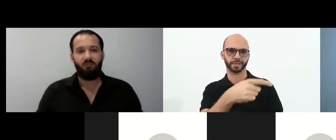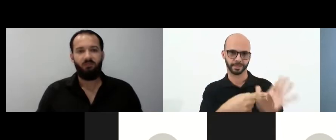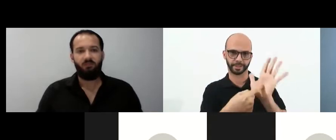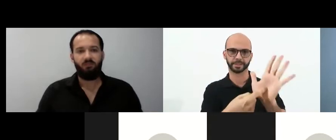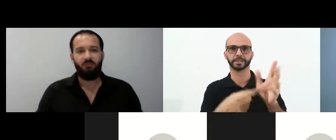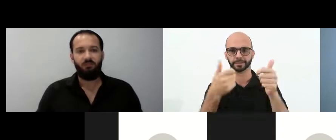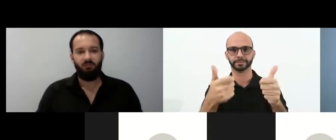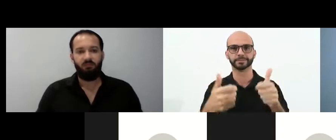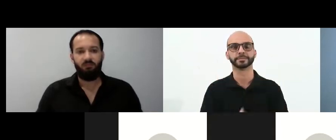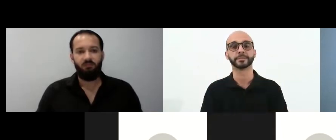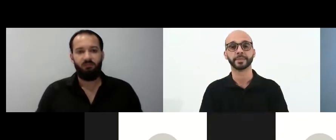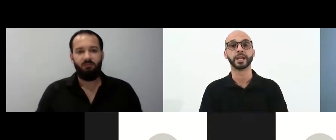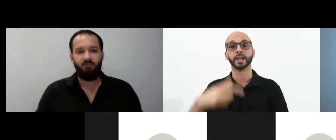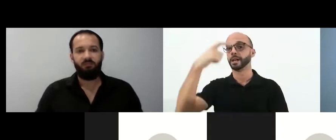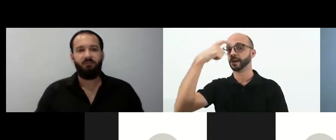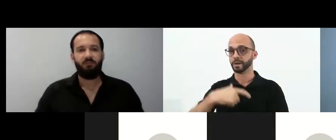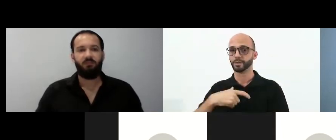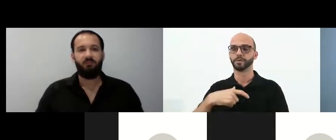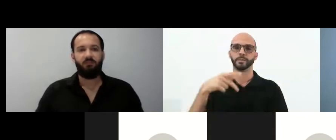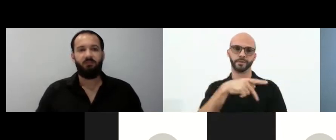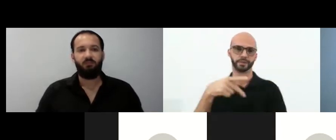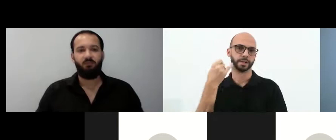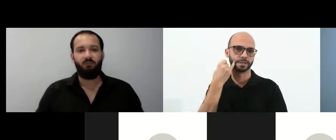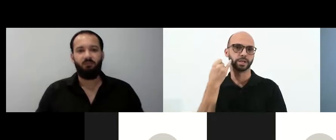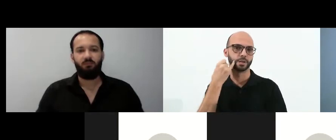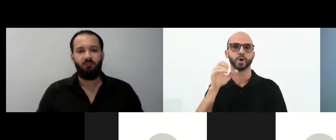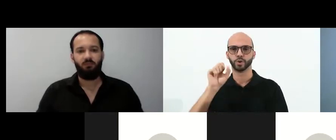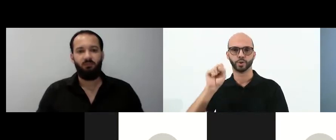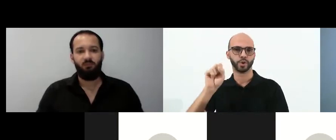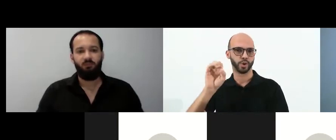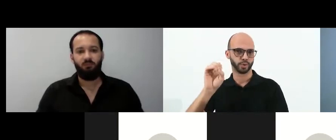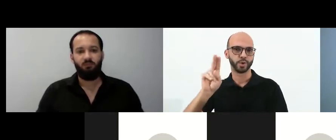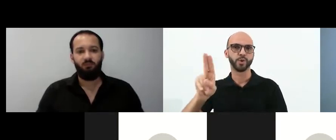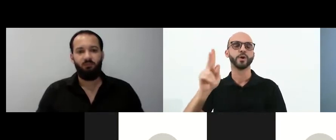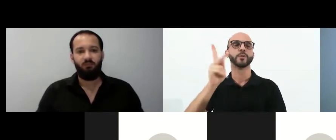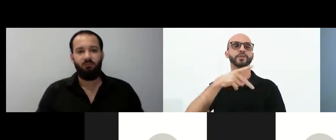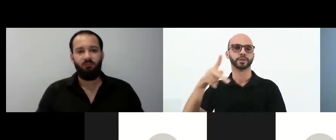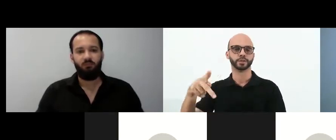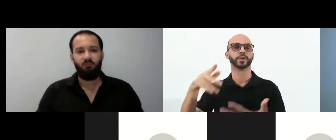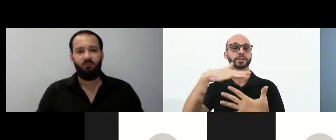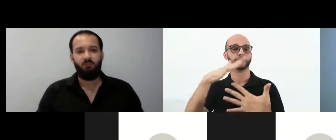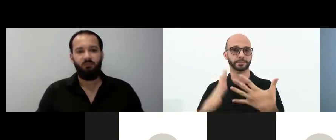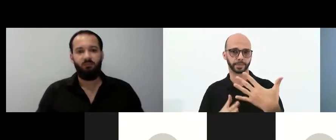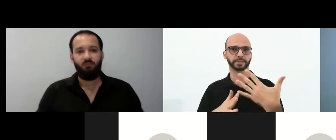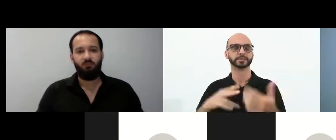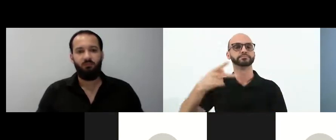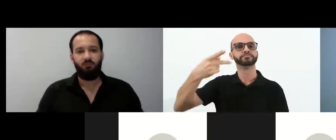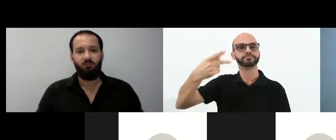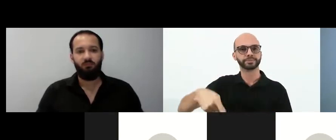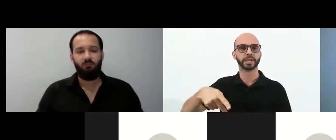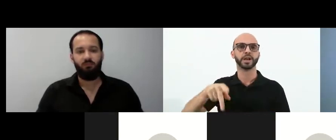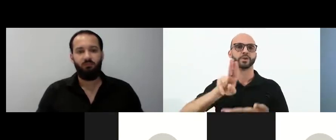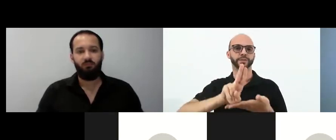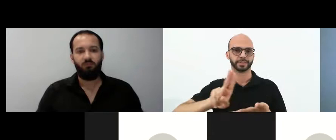e a professora Grace. Estes são o sinal deles. Eu sou professor